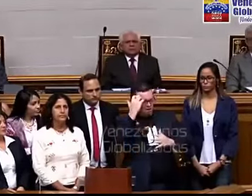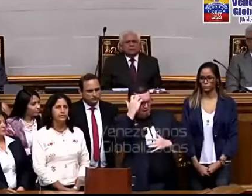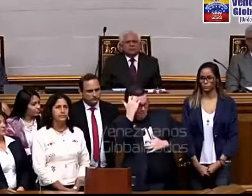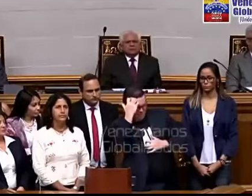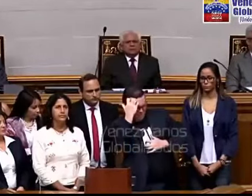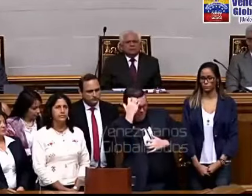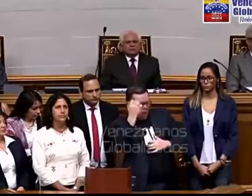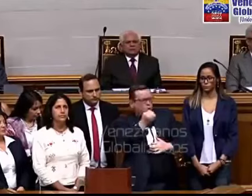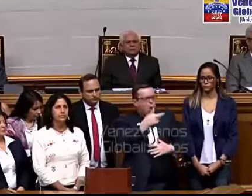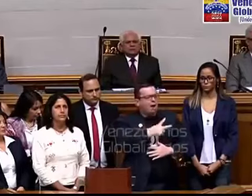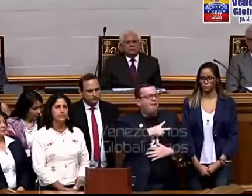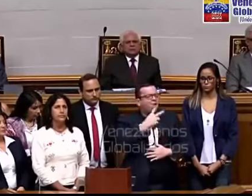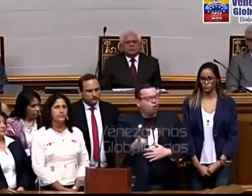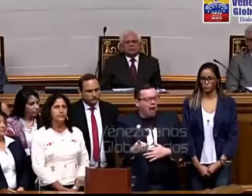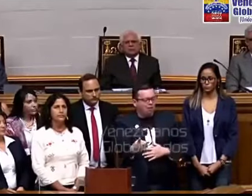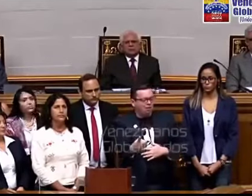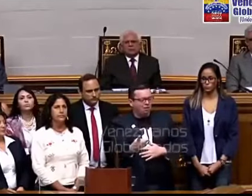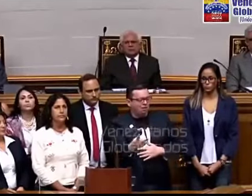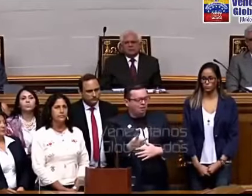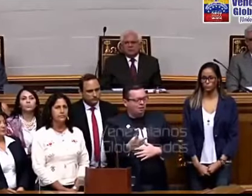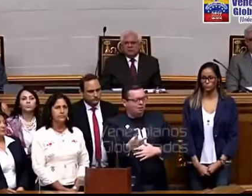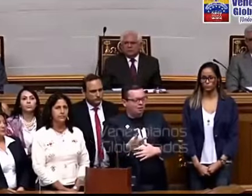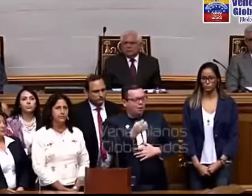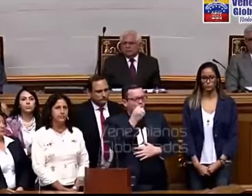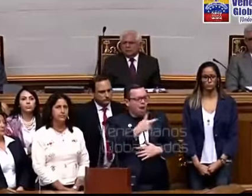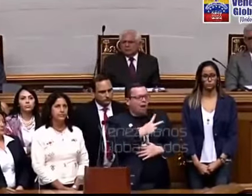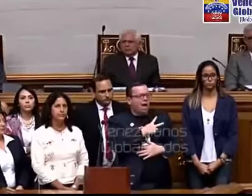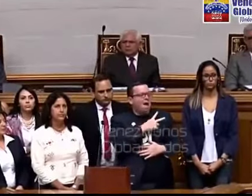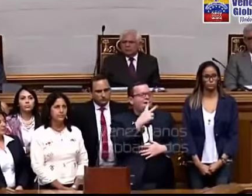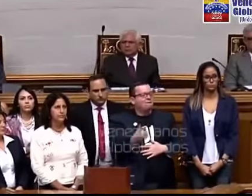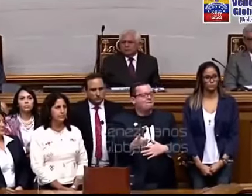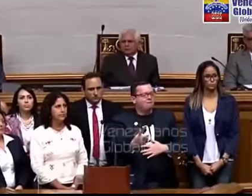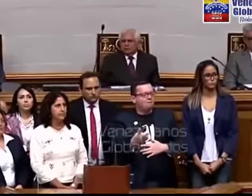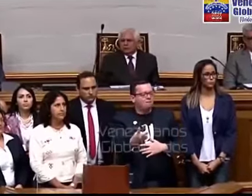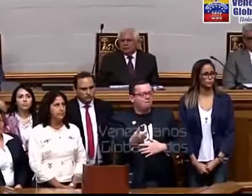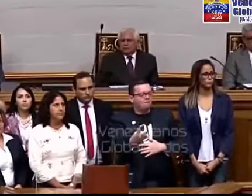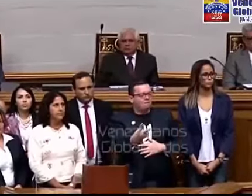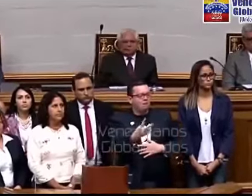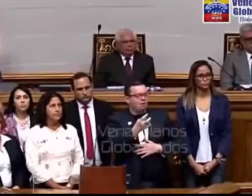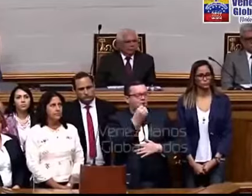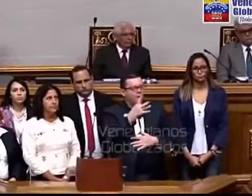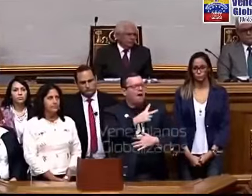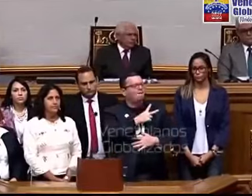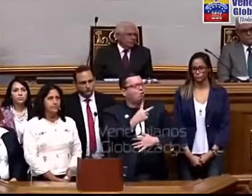instituciones en representación de personas con discapacidad, una de ellas en específico la asociación Buena Voluntad.